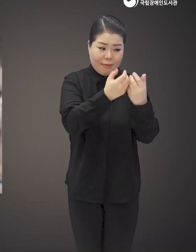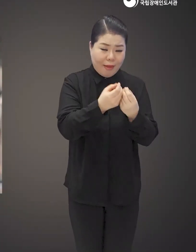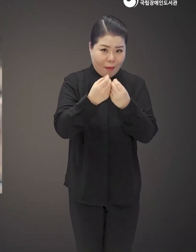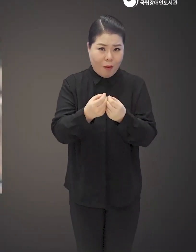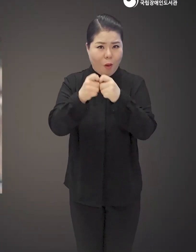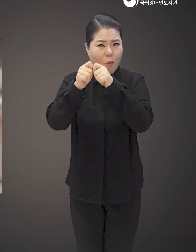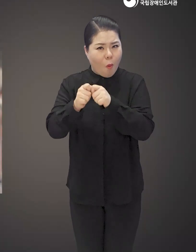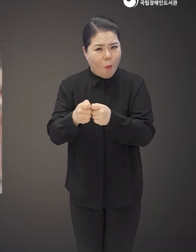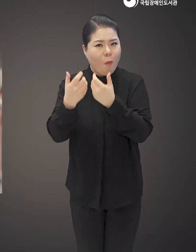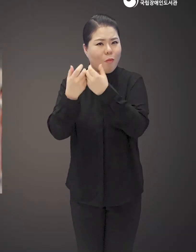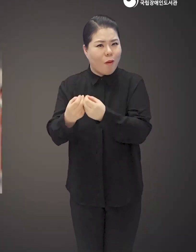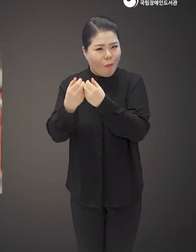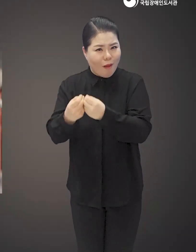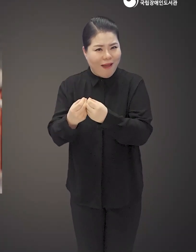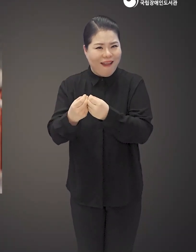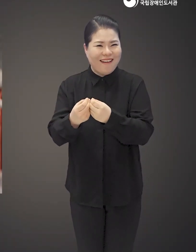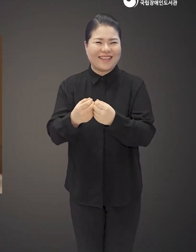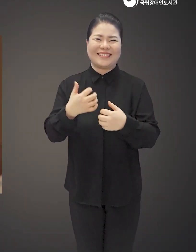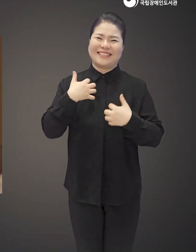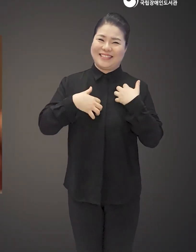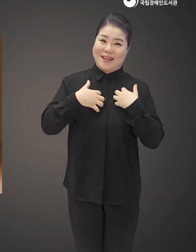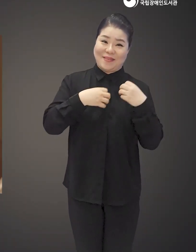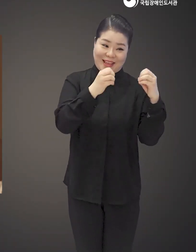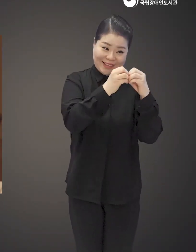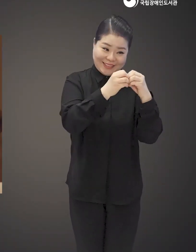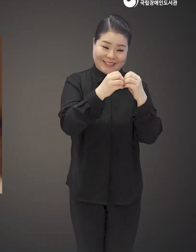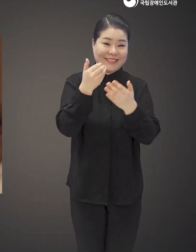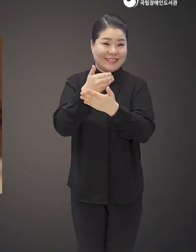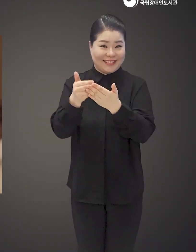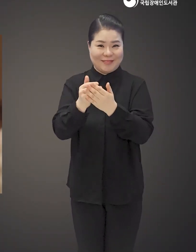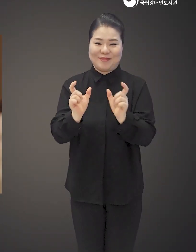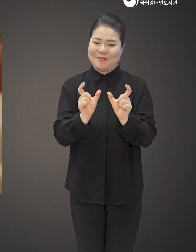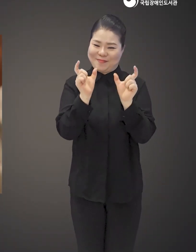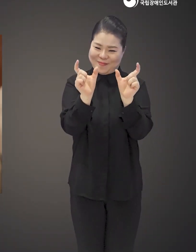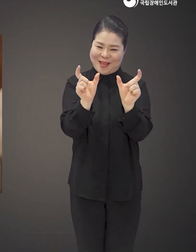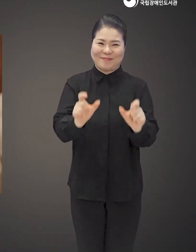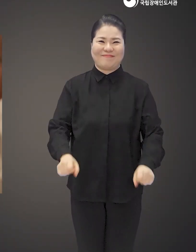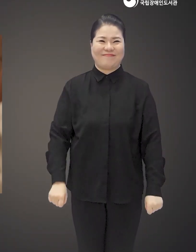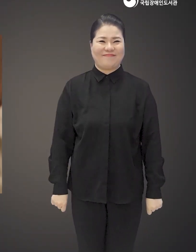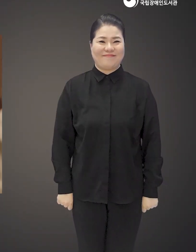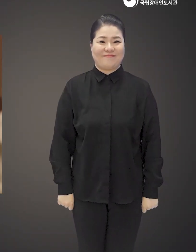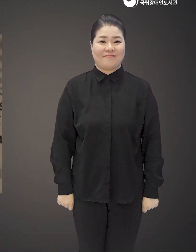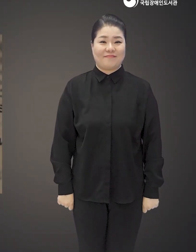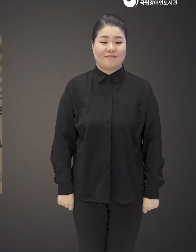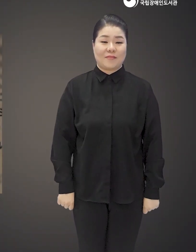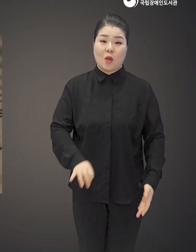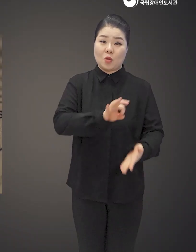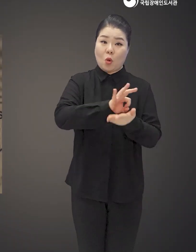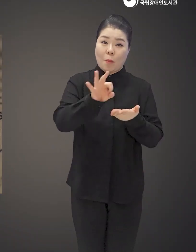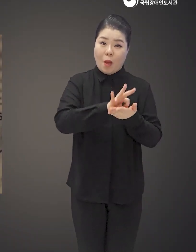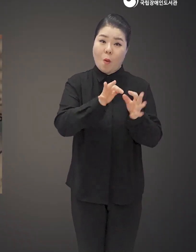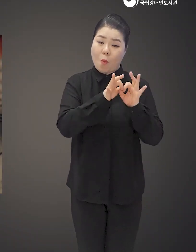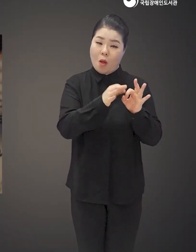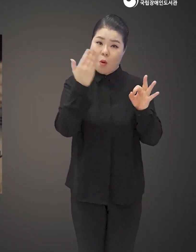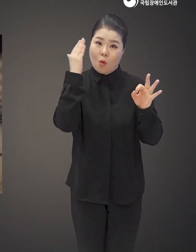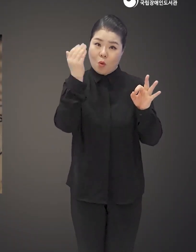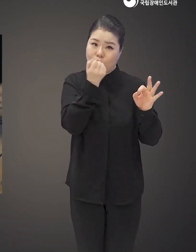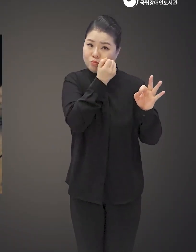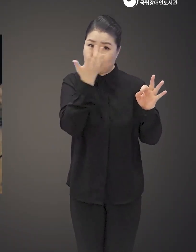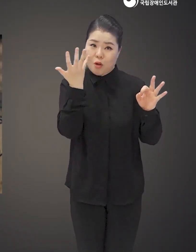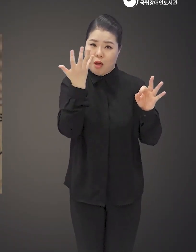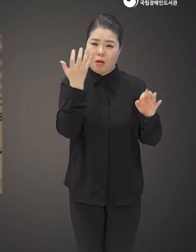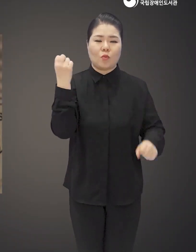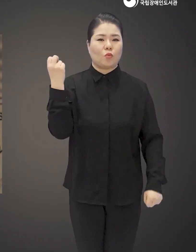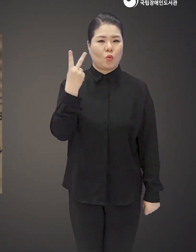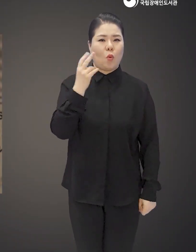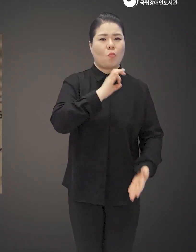일상생활에서 만나봤을 법한 구체적인 사례들이 재미난 글과 그림으로 실려 있어요. 뿐만 아니라 소비와 관련한 요즘